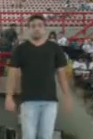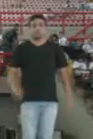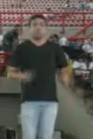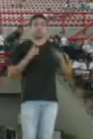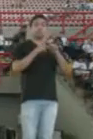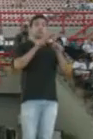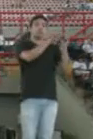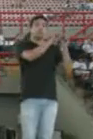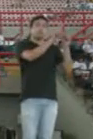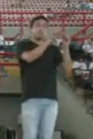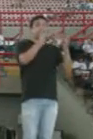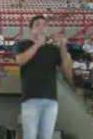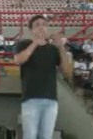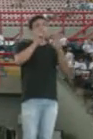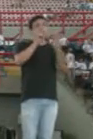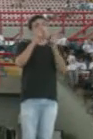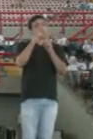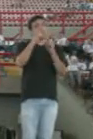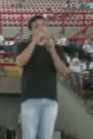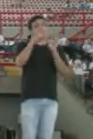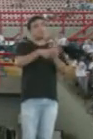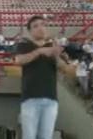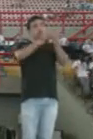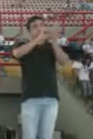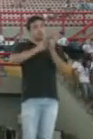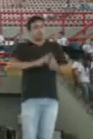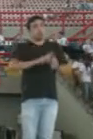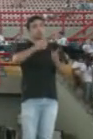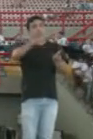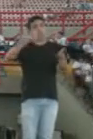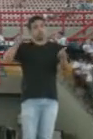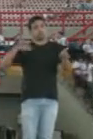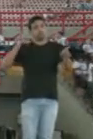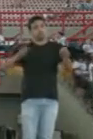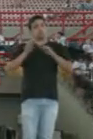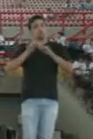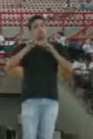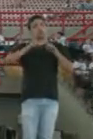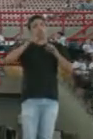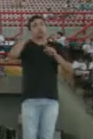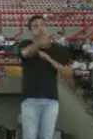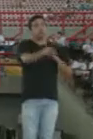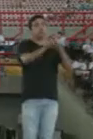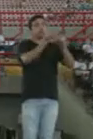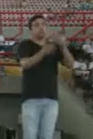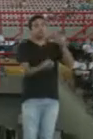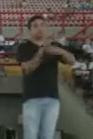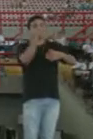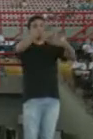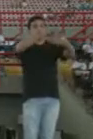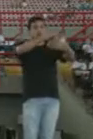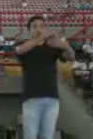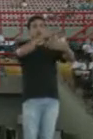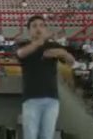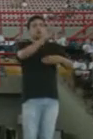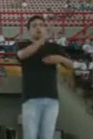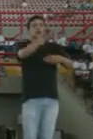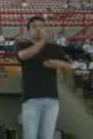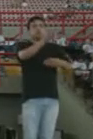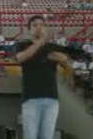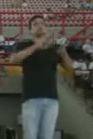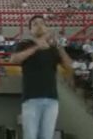Porque verbo também é palavra, pois antes de tudo era o verbo, e o verbo tornou-se carne. Use o seu conhecimento